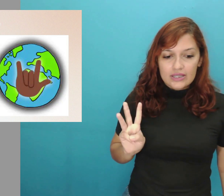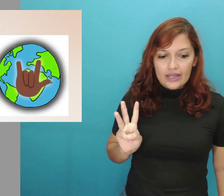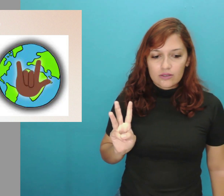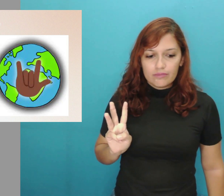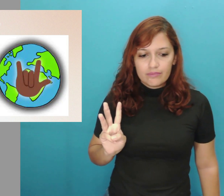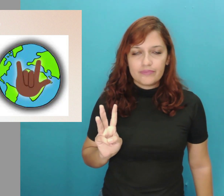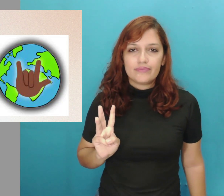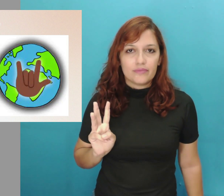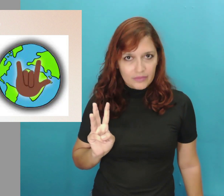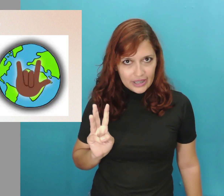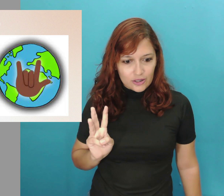Terceiro mito.